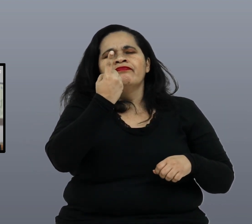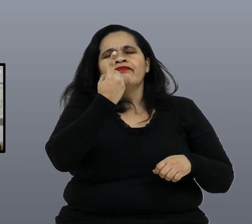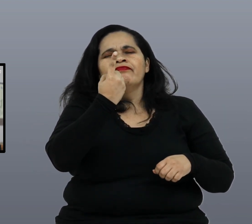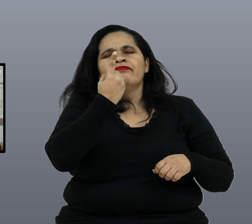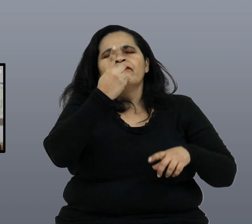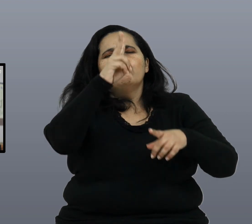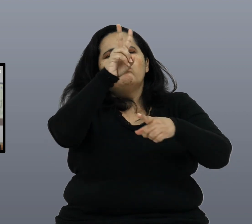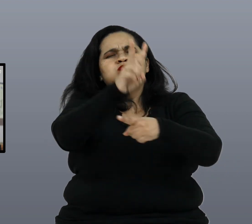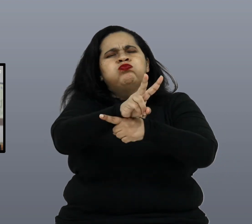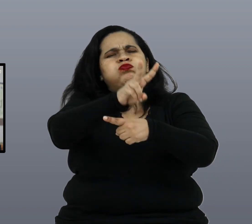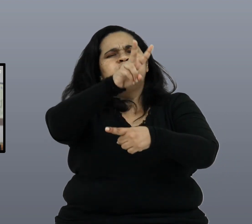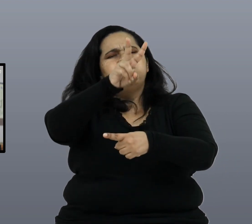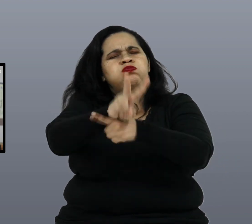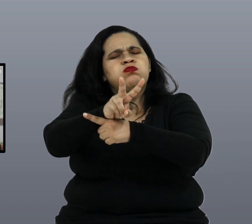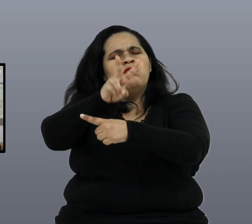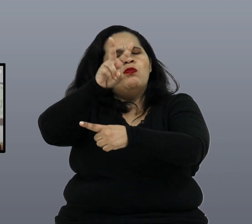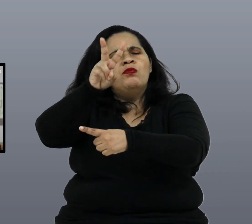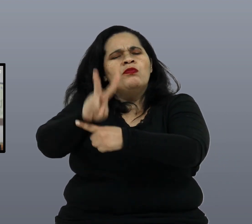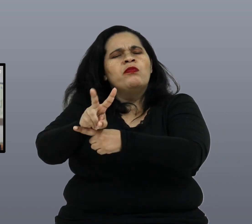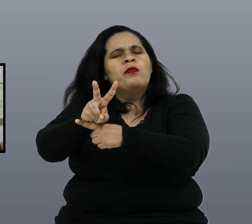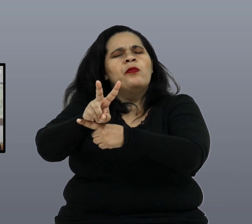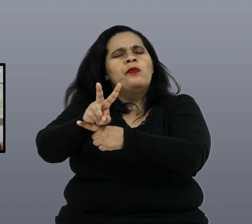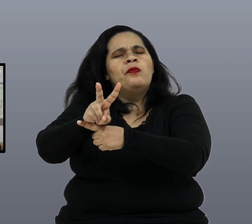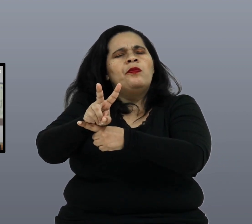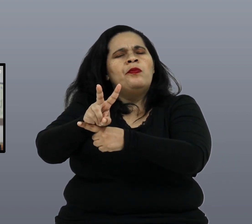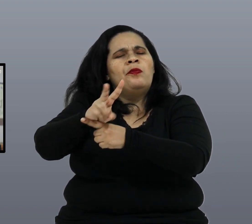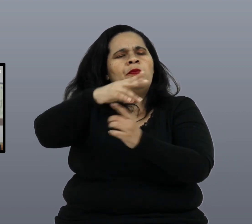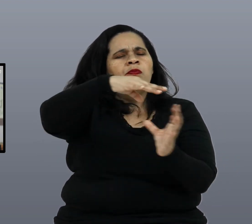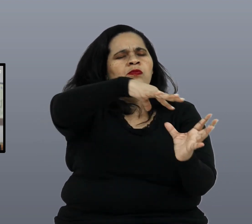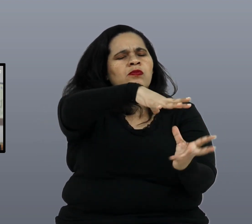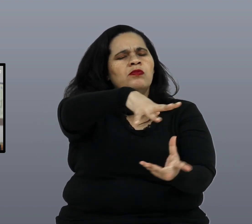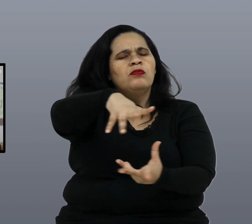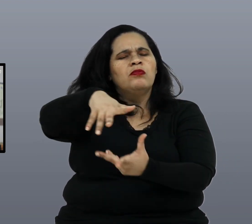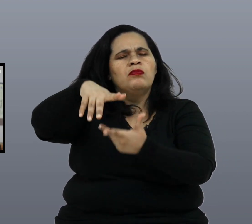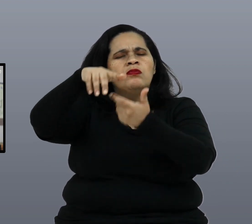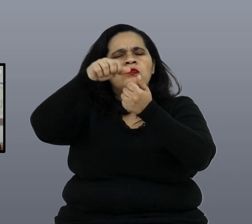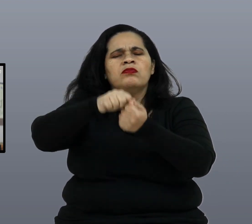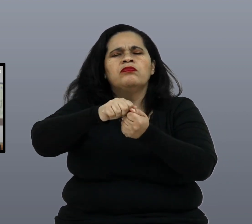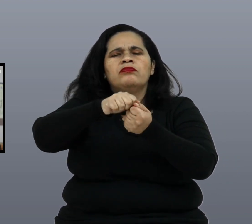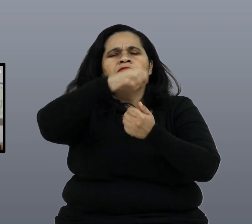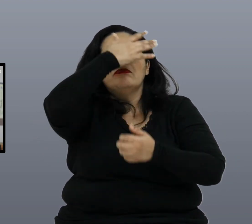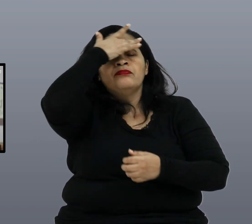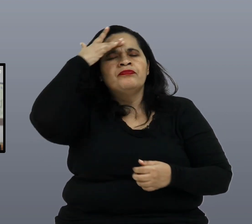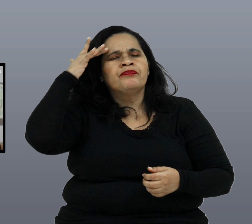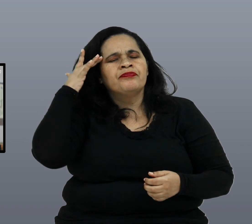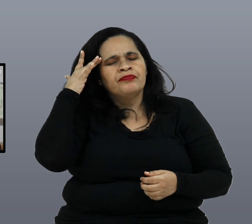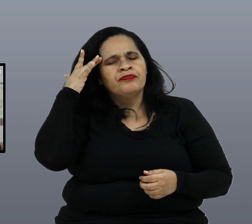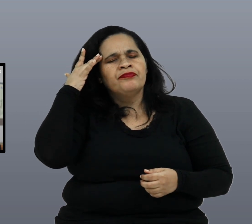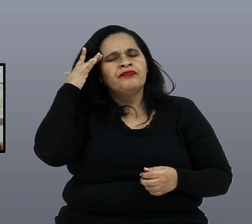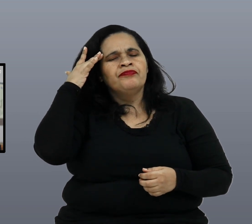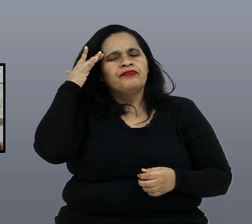governando a história da humanidade e que irá julgar o mundo.